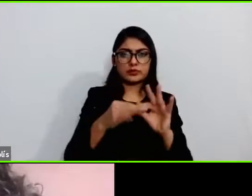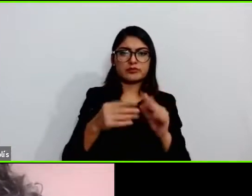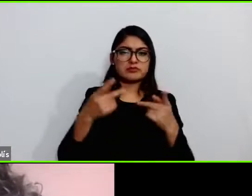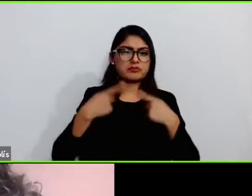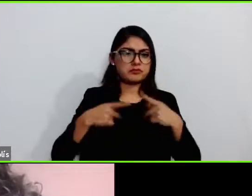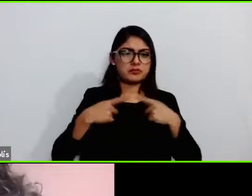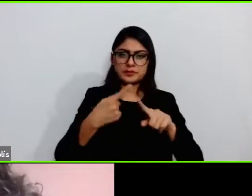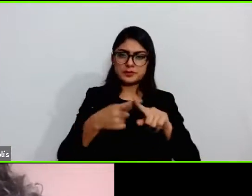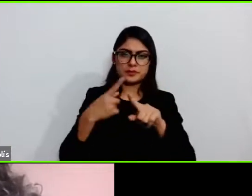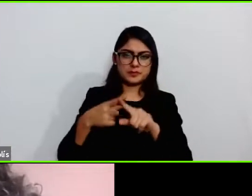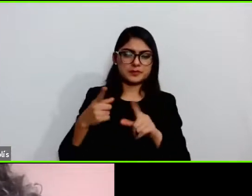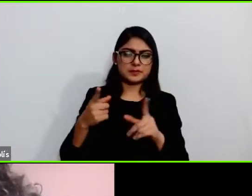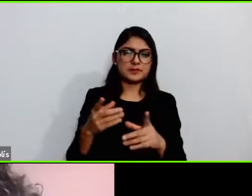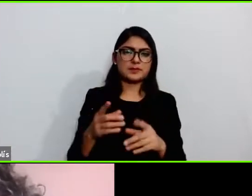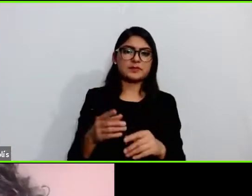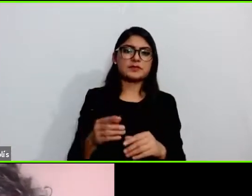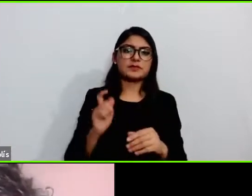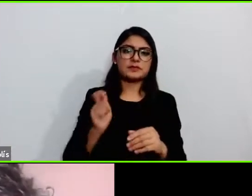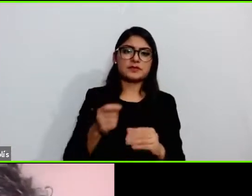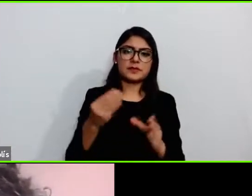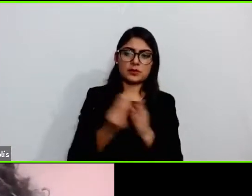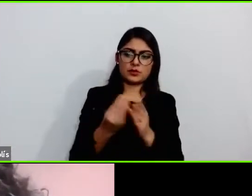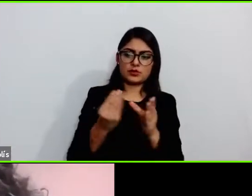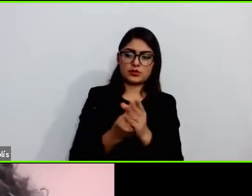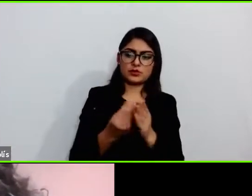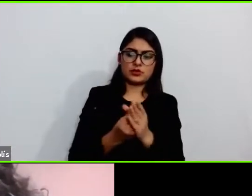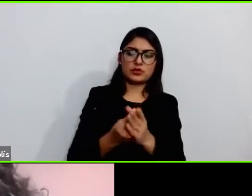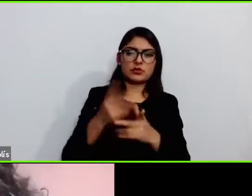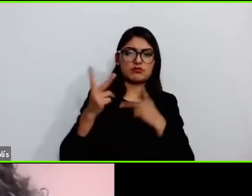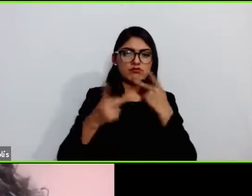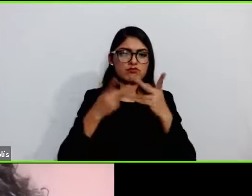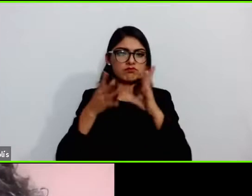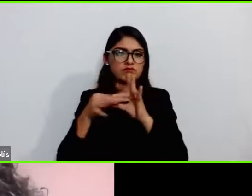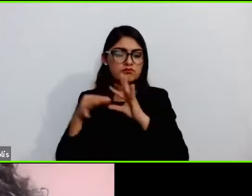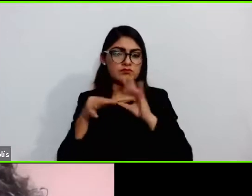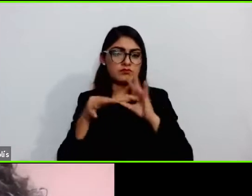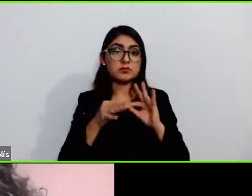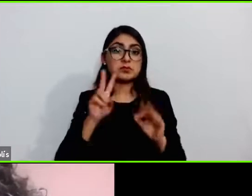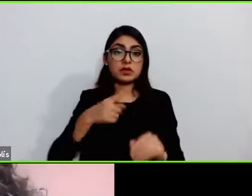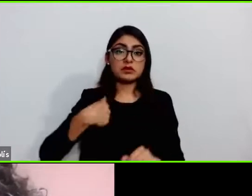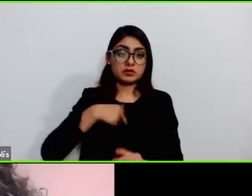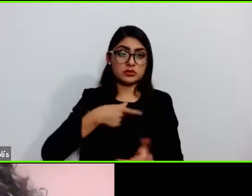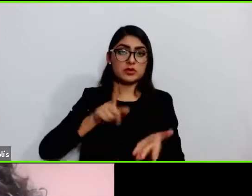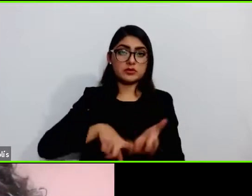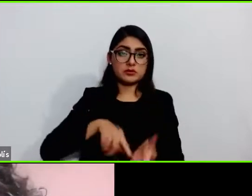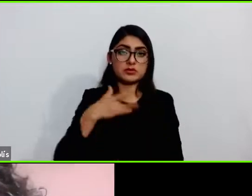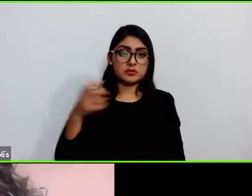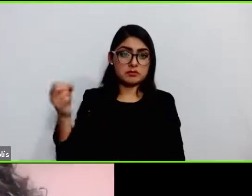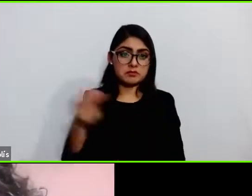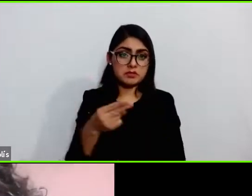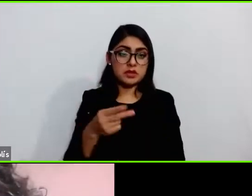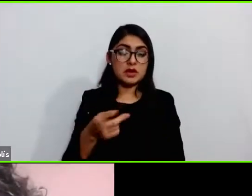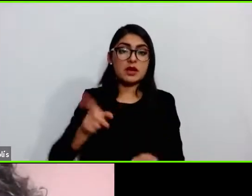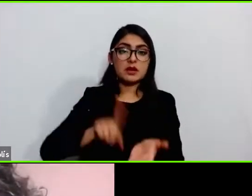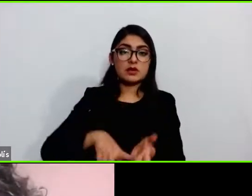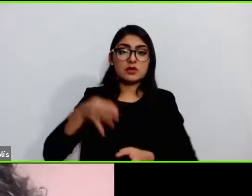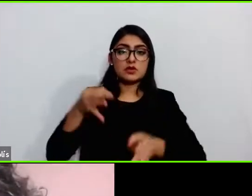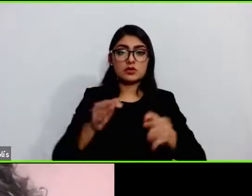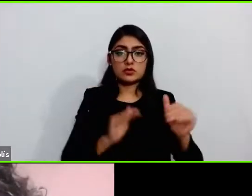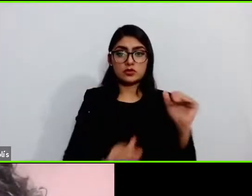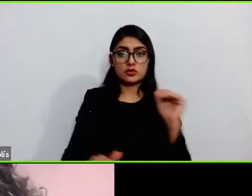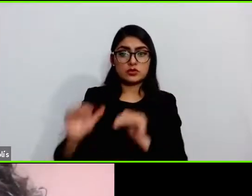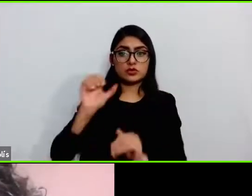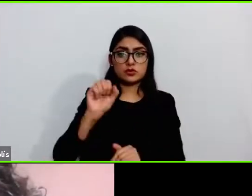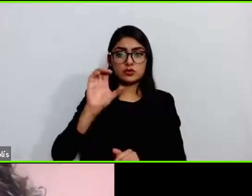disertantes nos darán durante el diplomado, lo cual pues es un privilegio para nosotros, para la Suprema Corte de Justicia de la Nación,